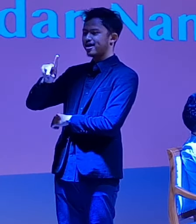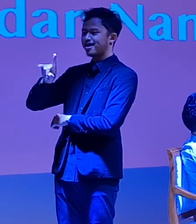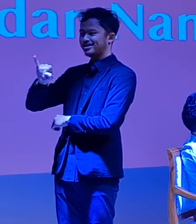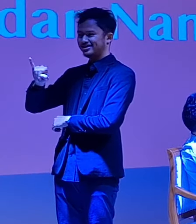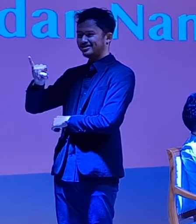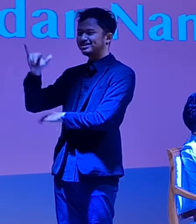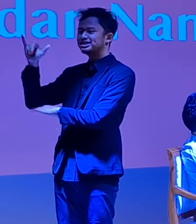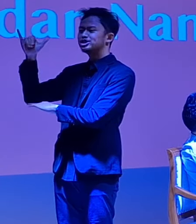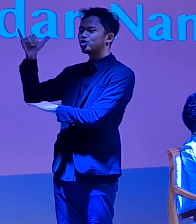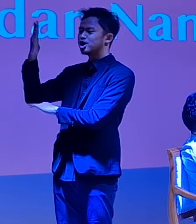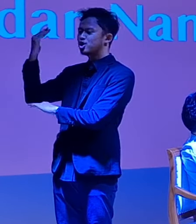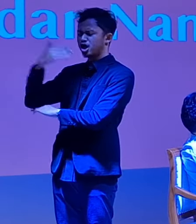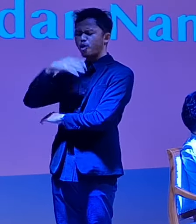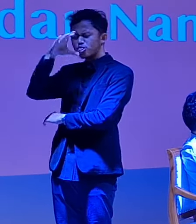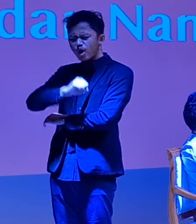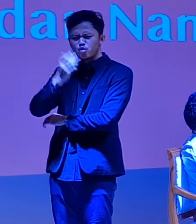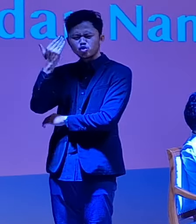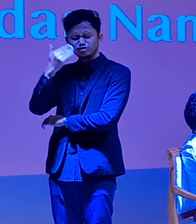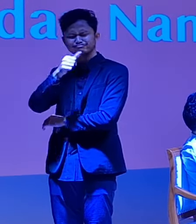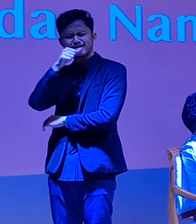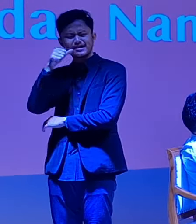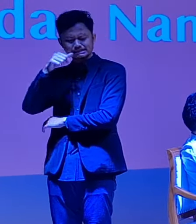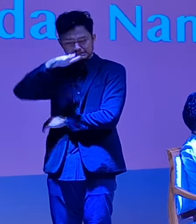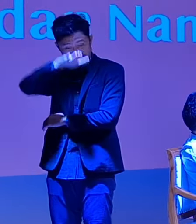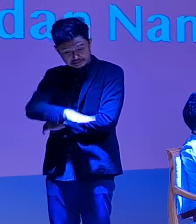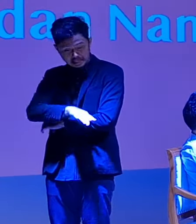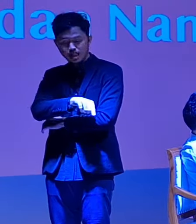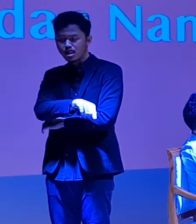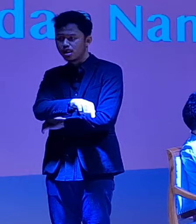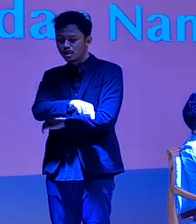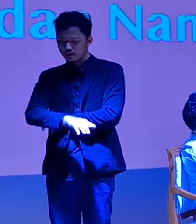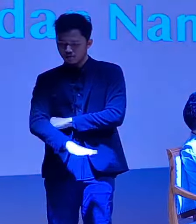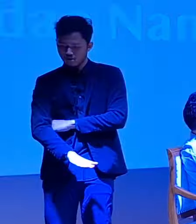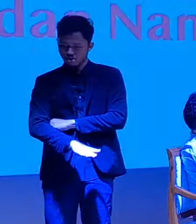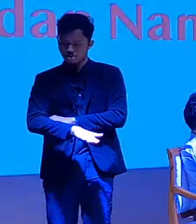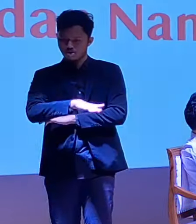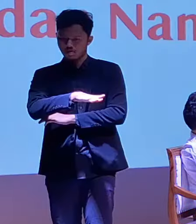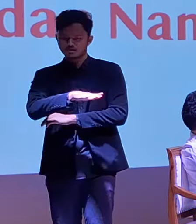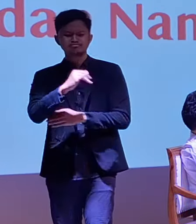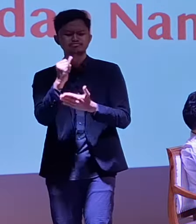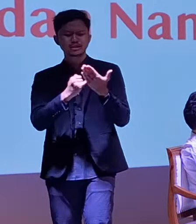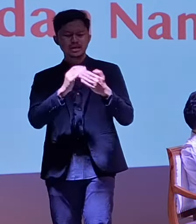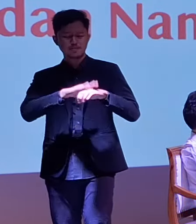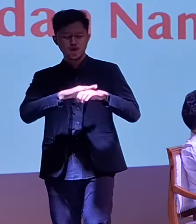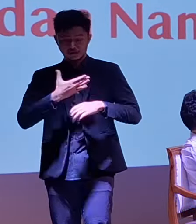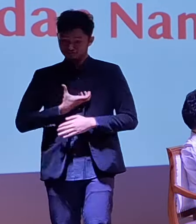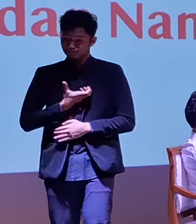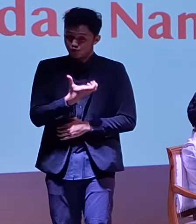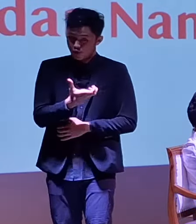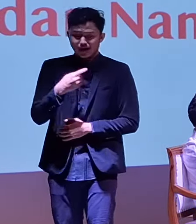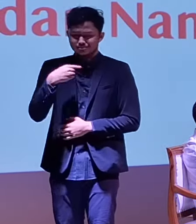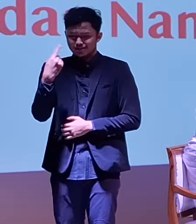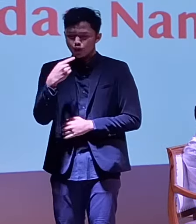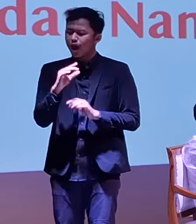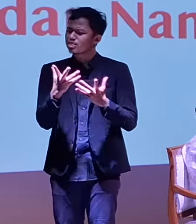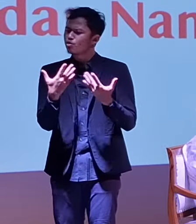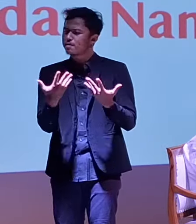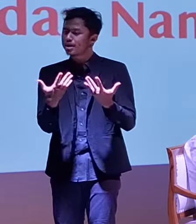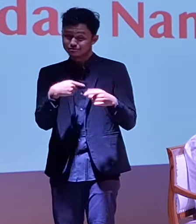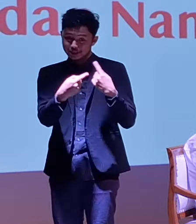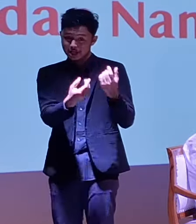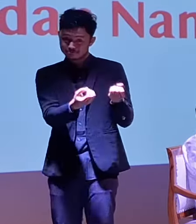mau tahu nih Mas Anies dulu kecilnya itu memang sudah seneng dengan seni budaya, dengan kebudayaan dan lainnya. Bisa ceritakan